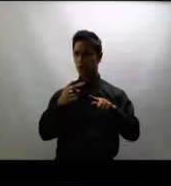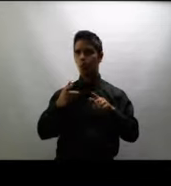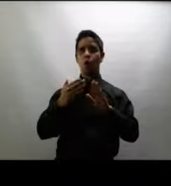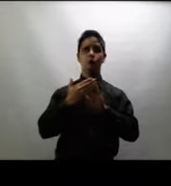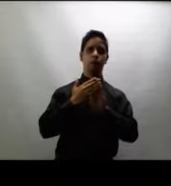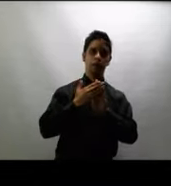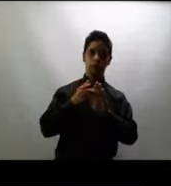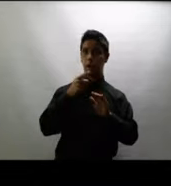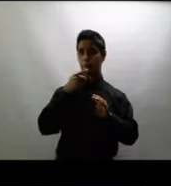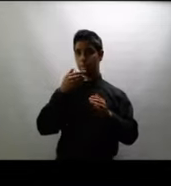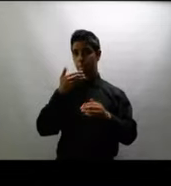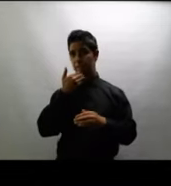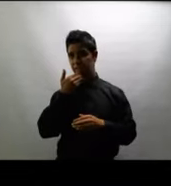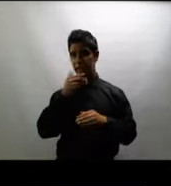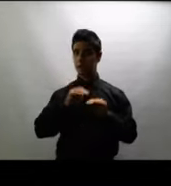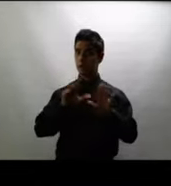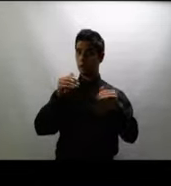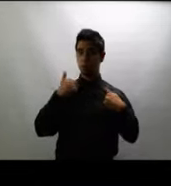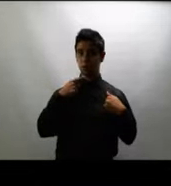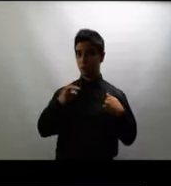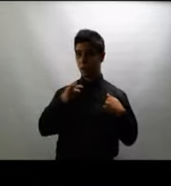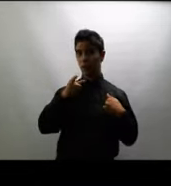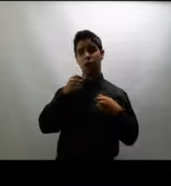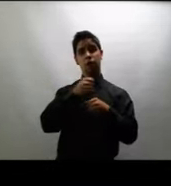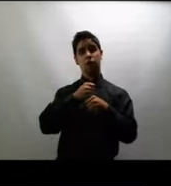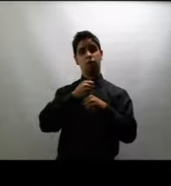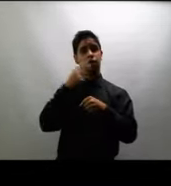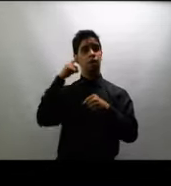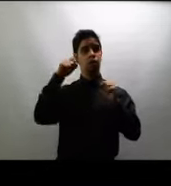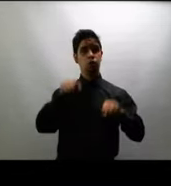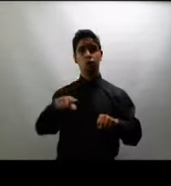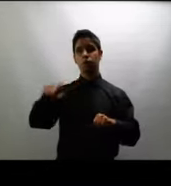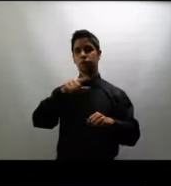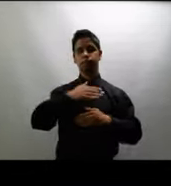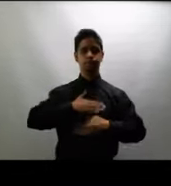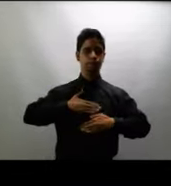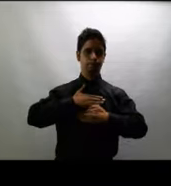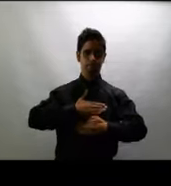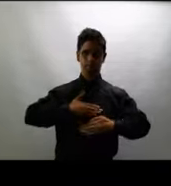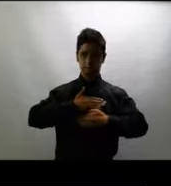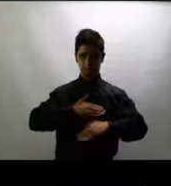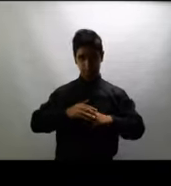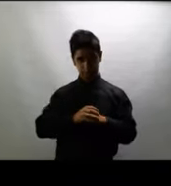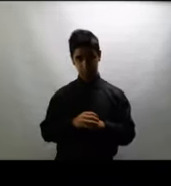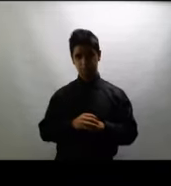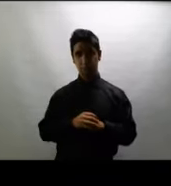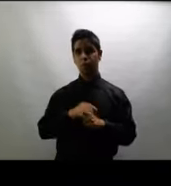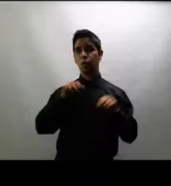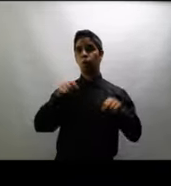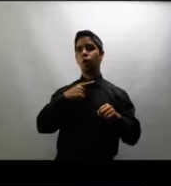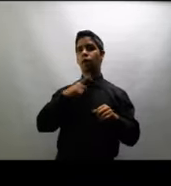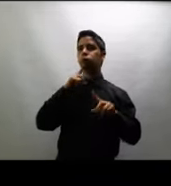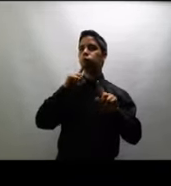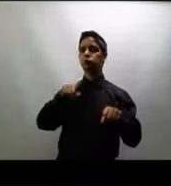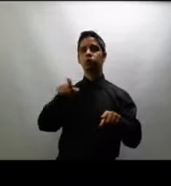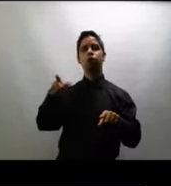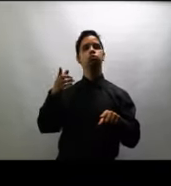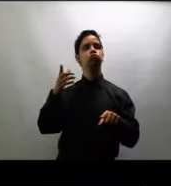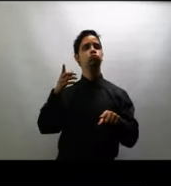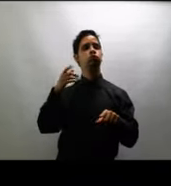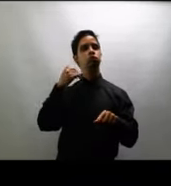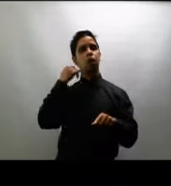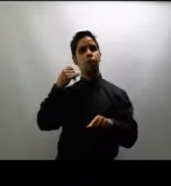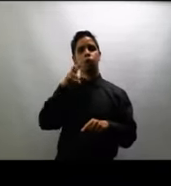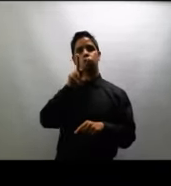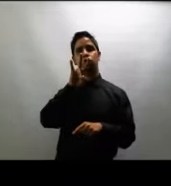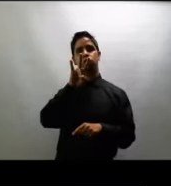emparedados, pizzas y por supuesto, café para acompañar tu paladar. Puedes hacer la orden de tu delicia favorita llamando